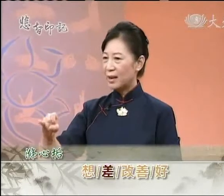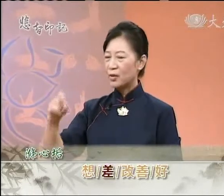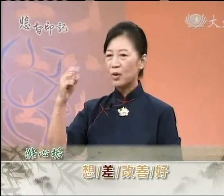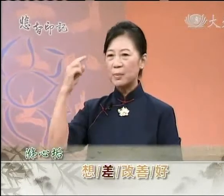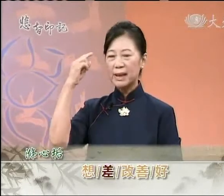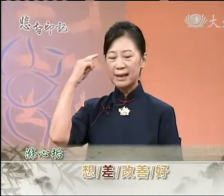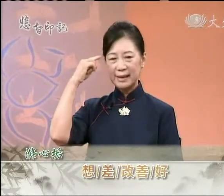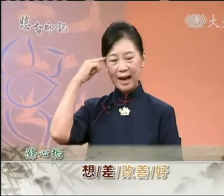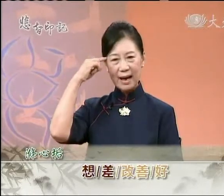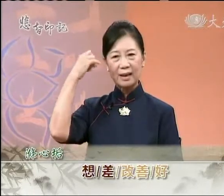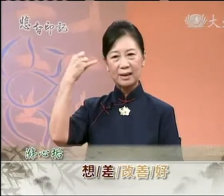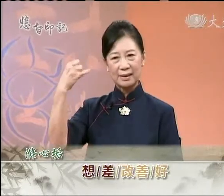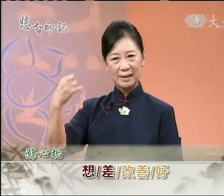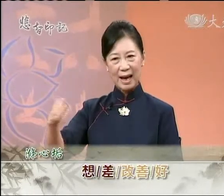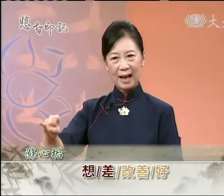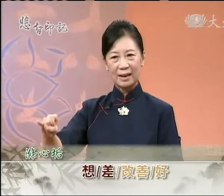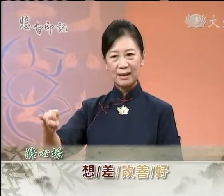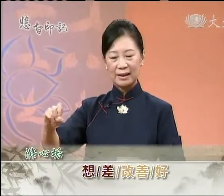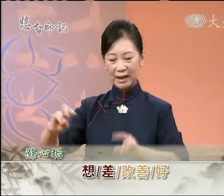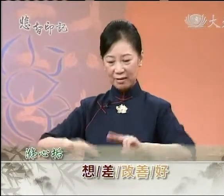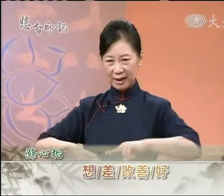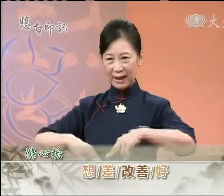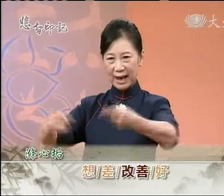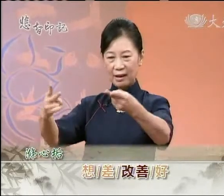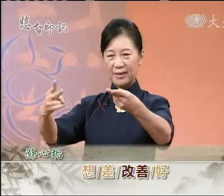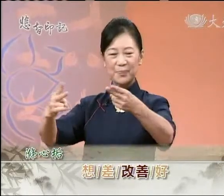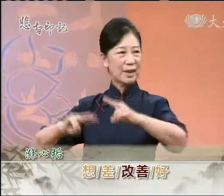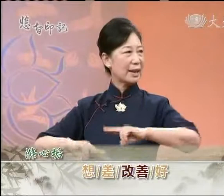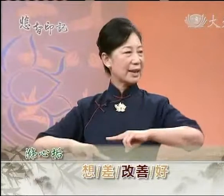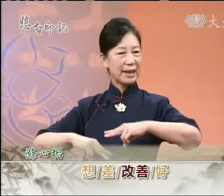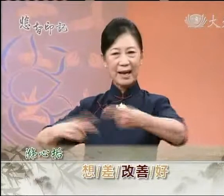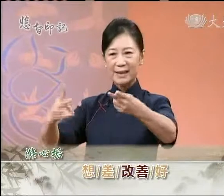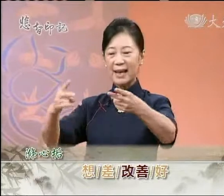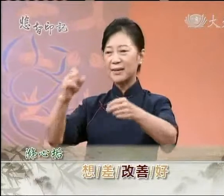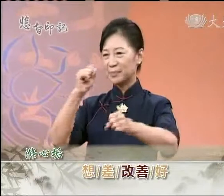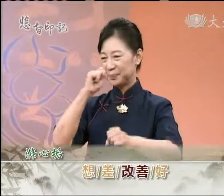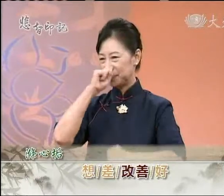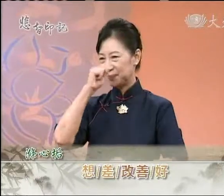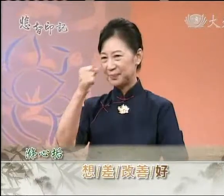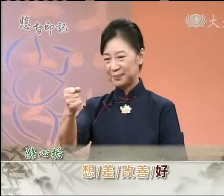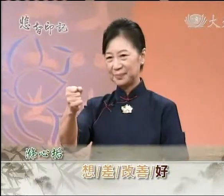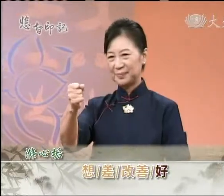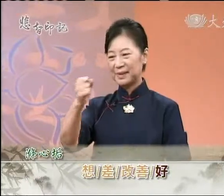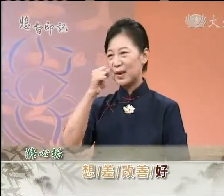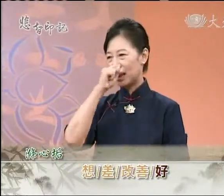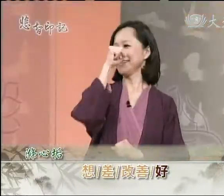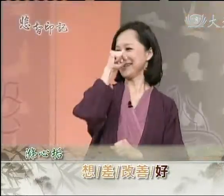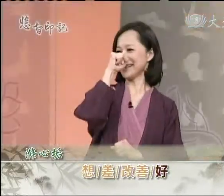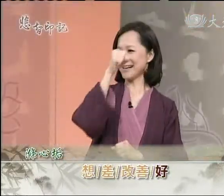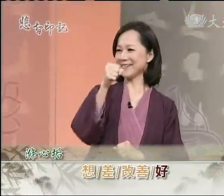所以我们打想差， 差 你要改， 改 改善。 好的。 对， 这个是好